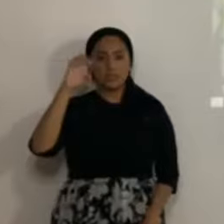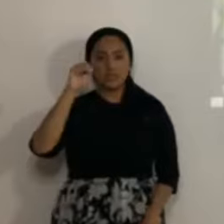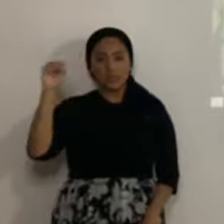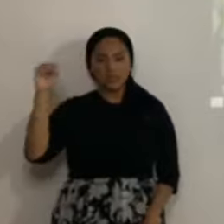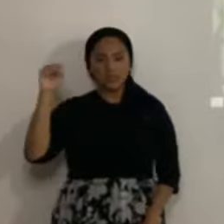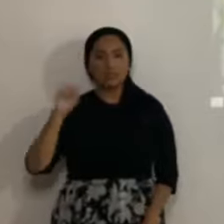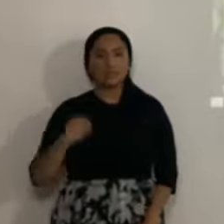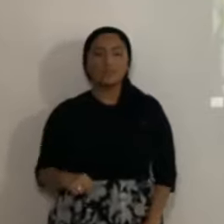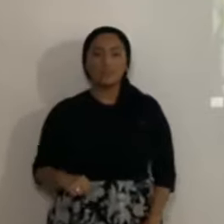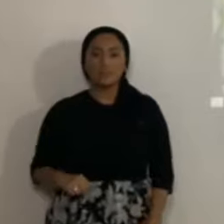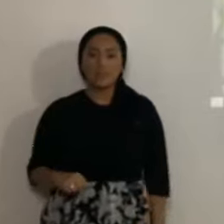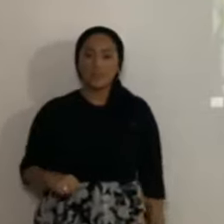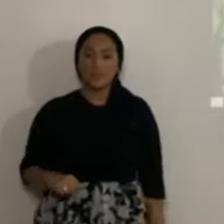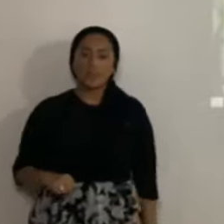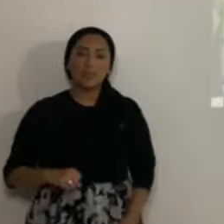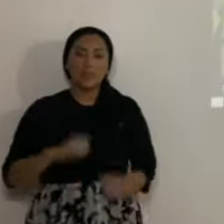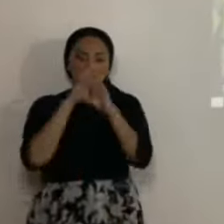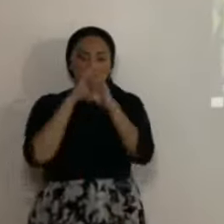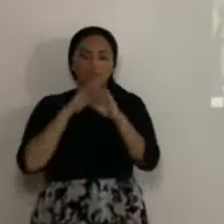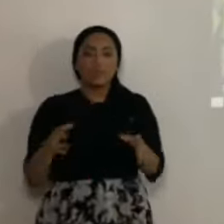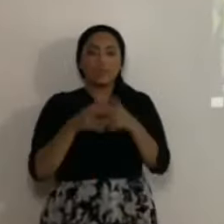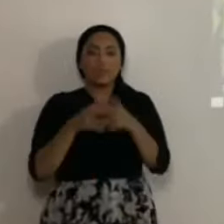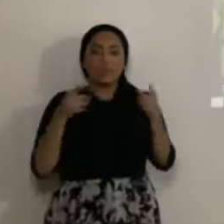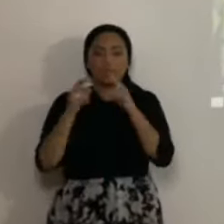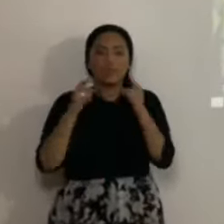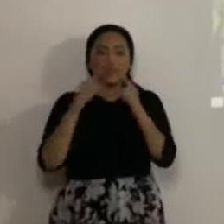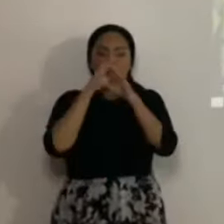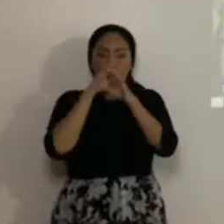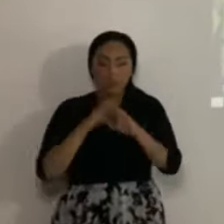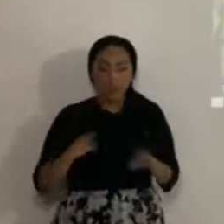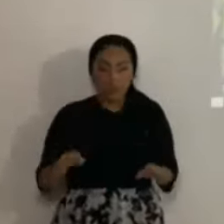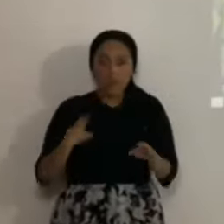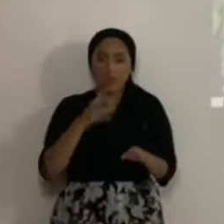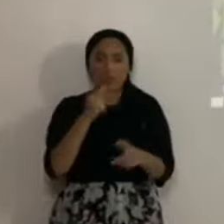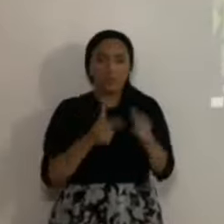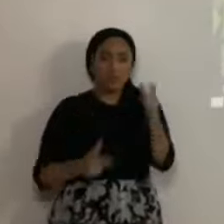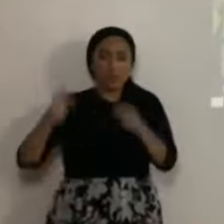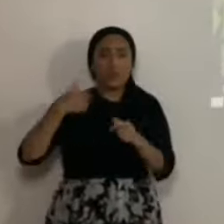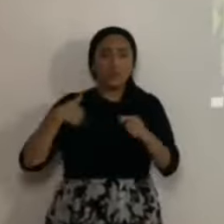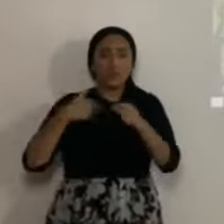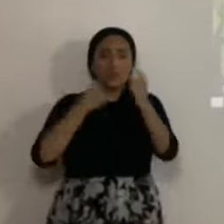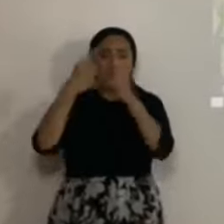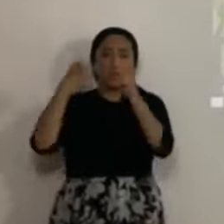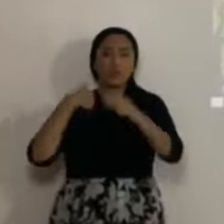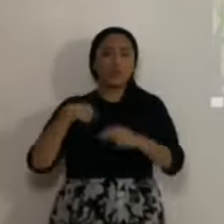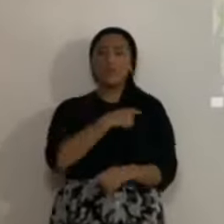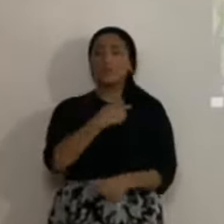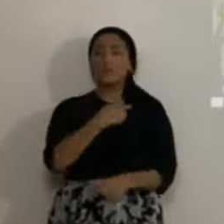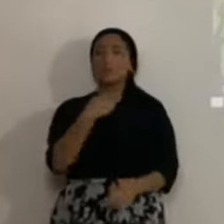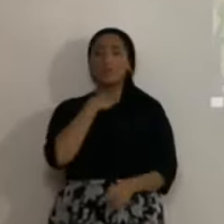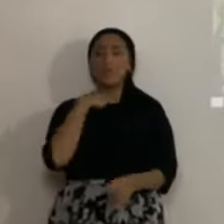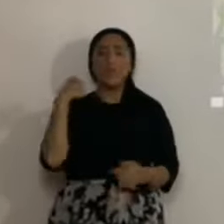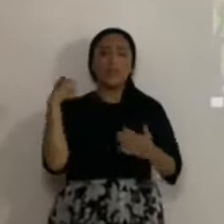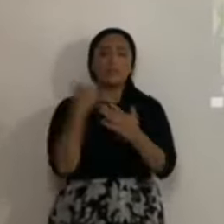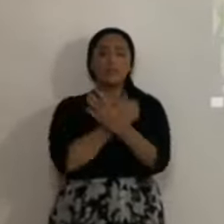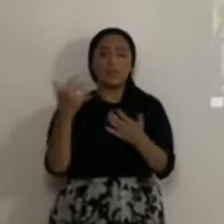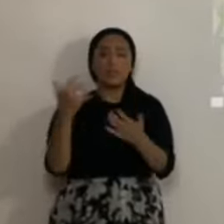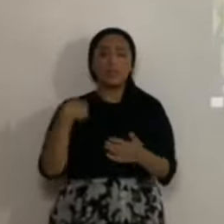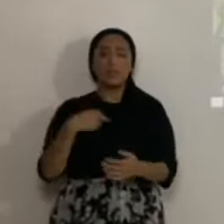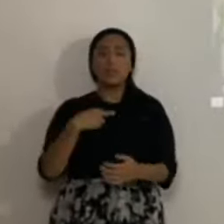La mansedumbre hará cesar grandes ofensas y fue una gran ofensa. Nosotros debíamos todo. Estábamos